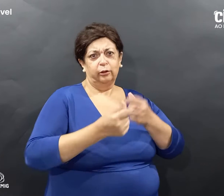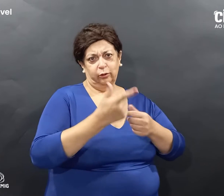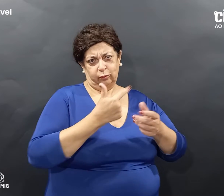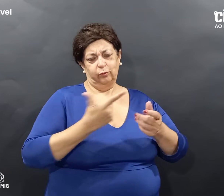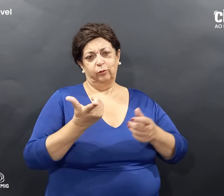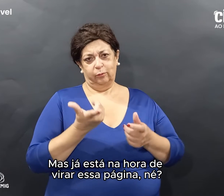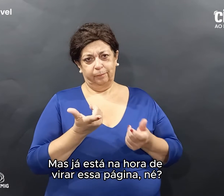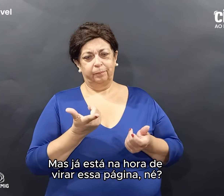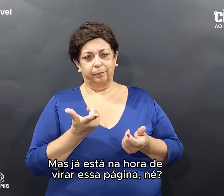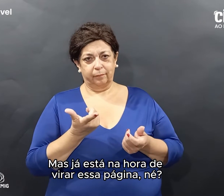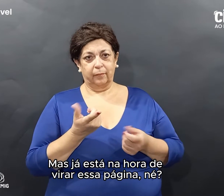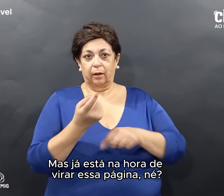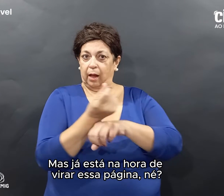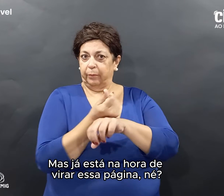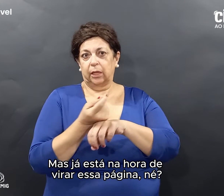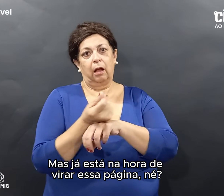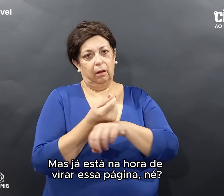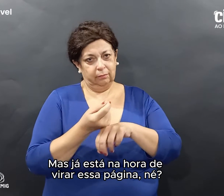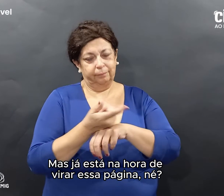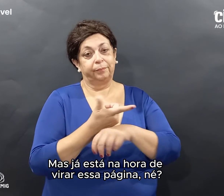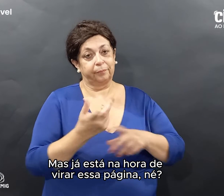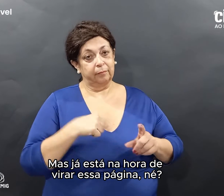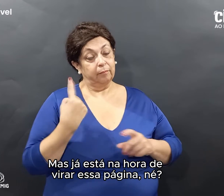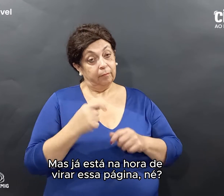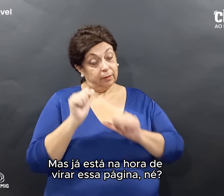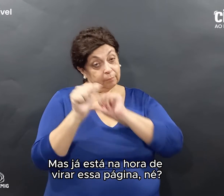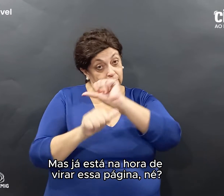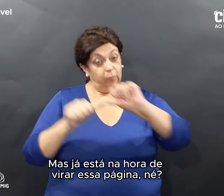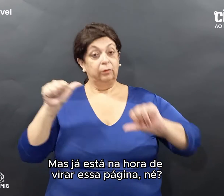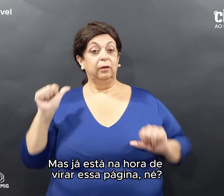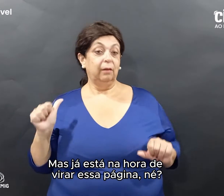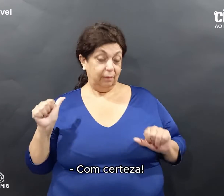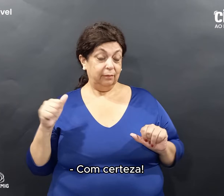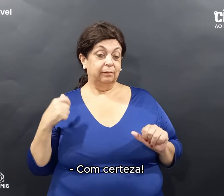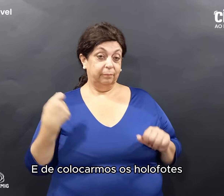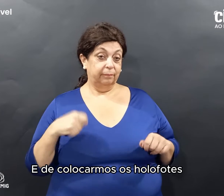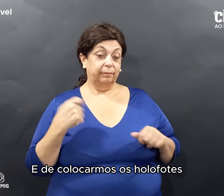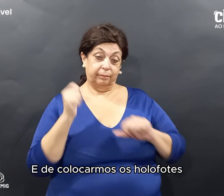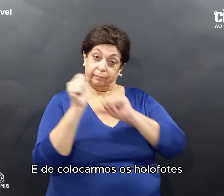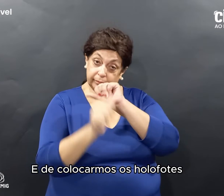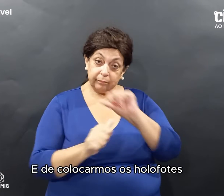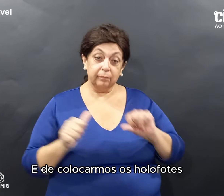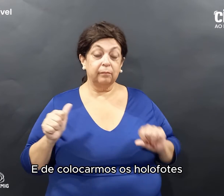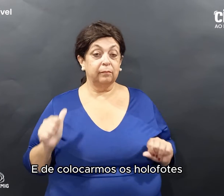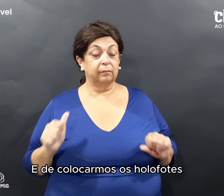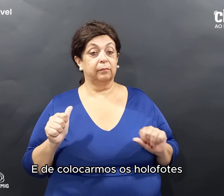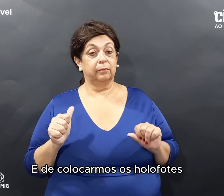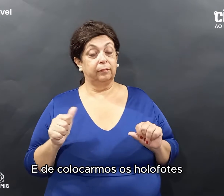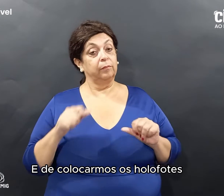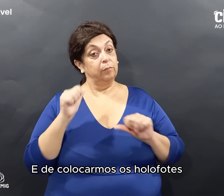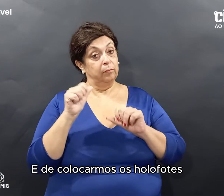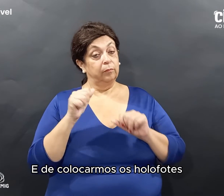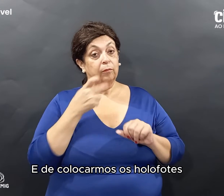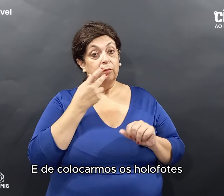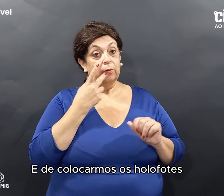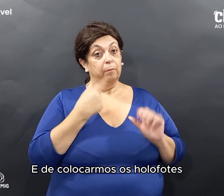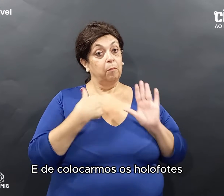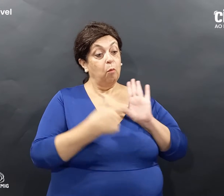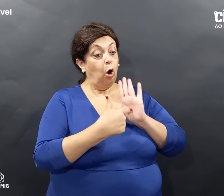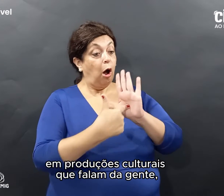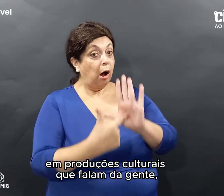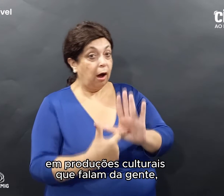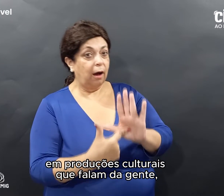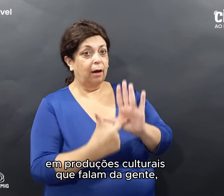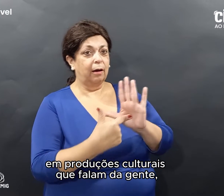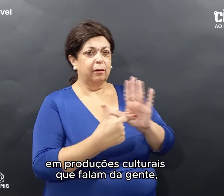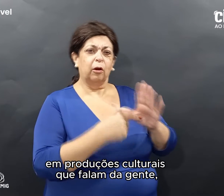enfim. Mas já está na hora de virar essa página, né? Com certeza. E de colocarmos os